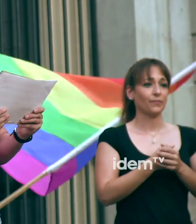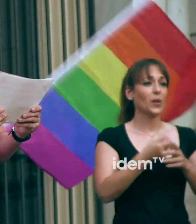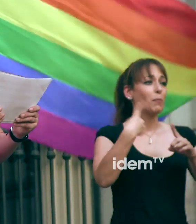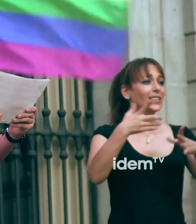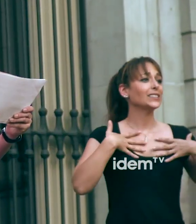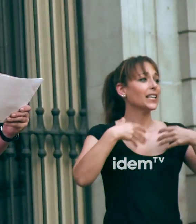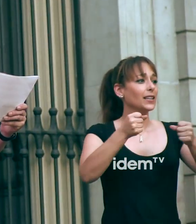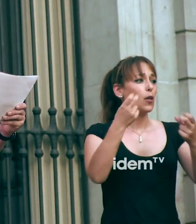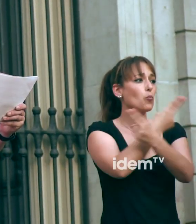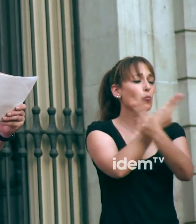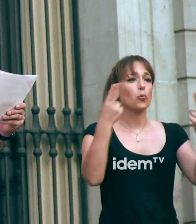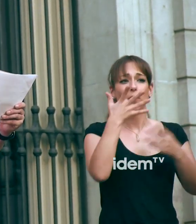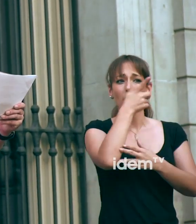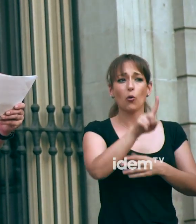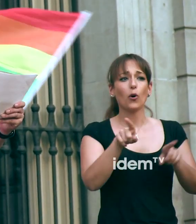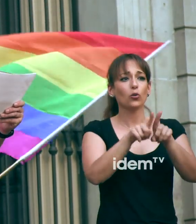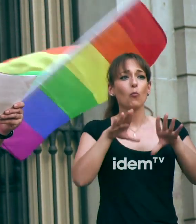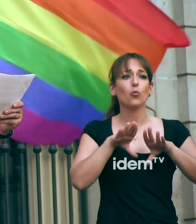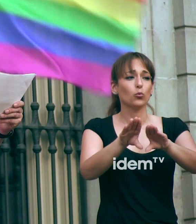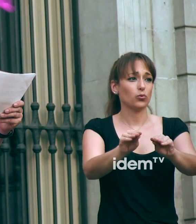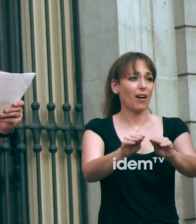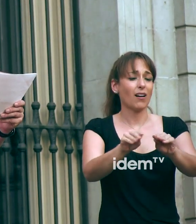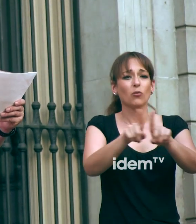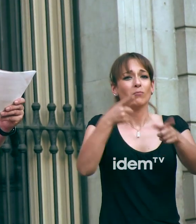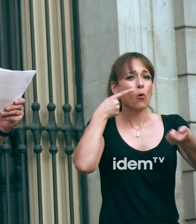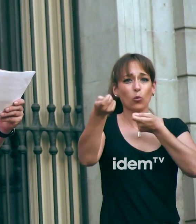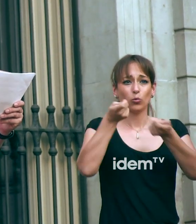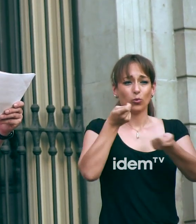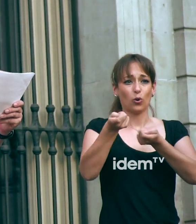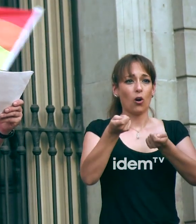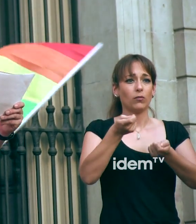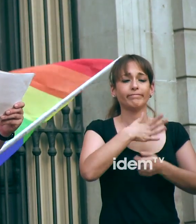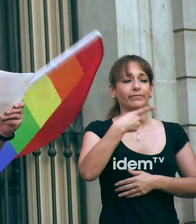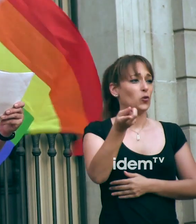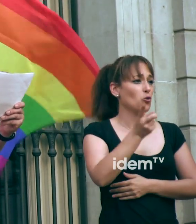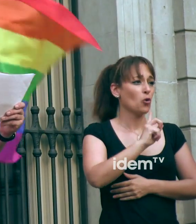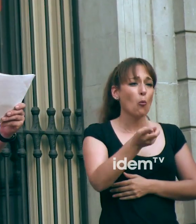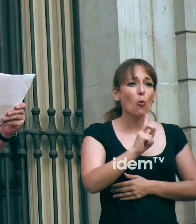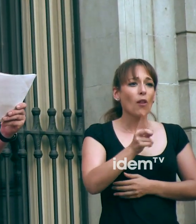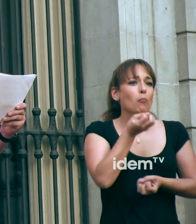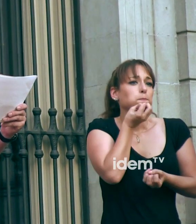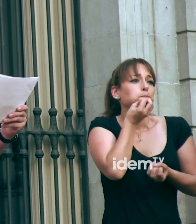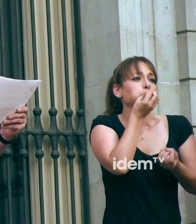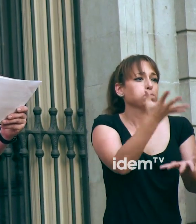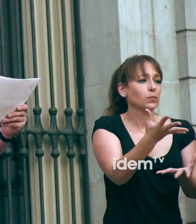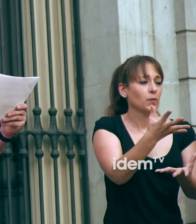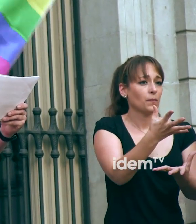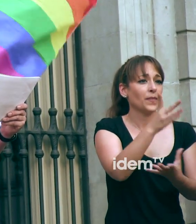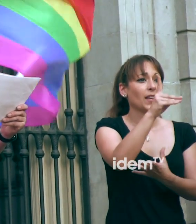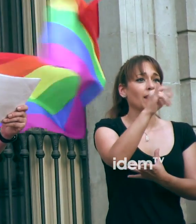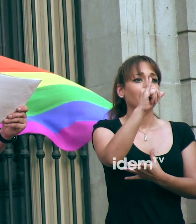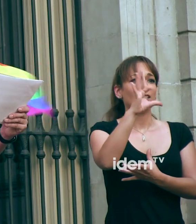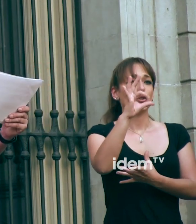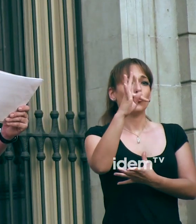pública no pot utilitzar com a mecanisme de control. No volem diagnòstics de disfòria